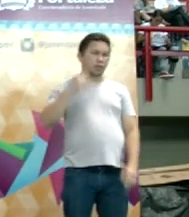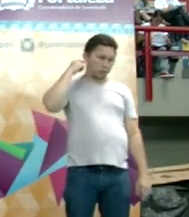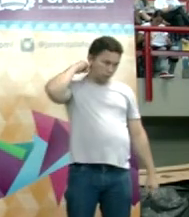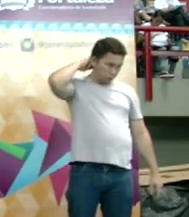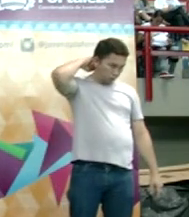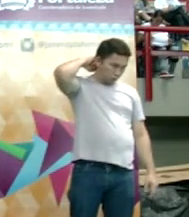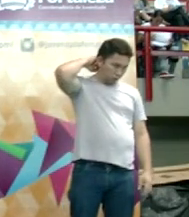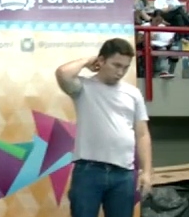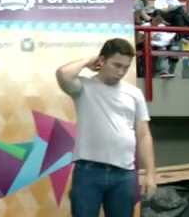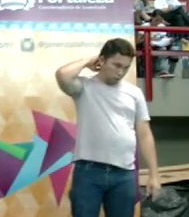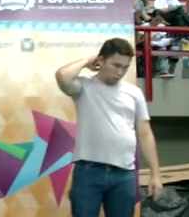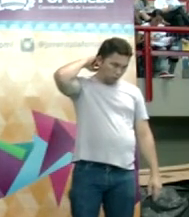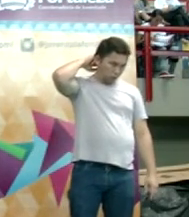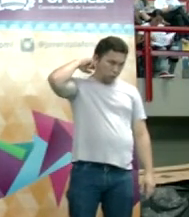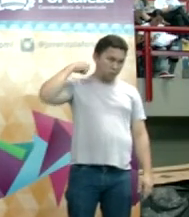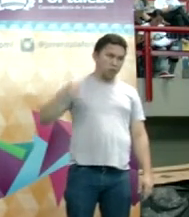gente,